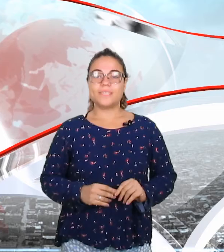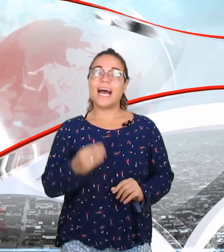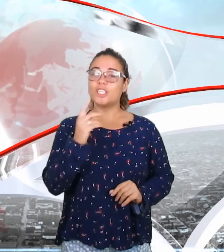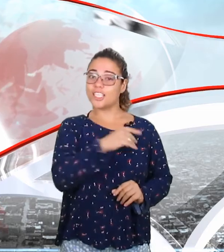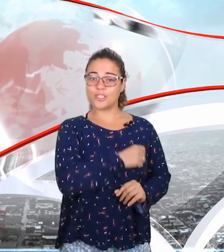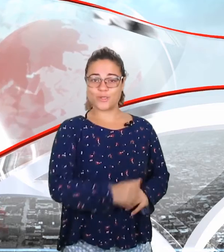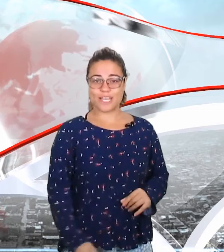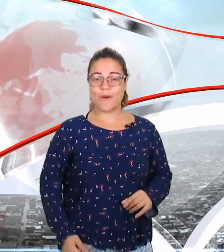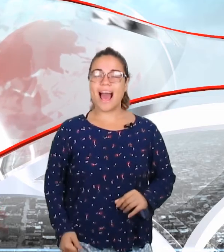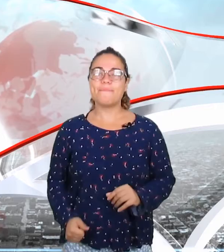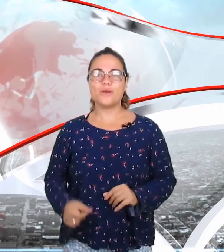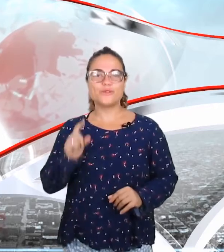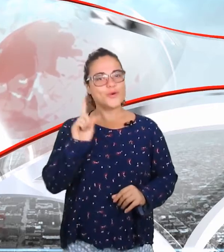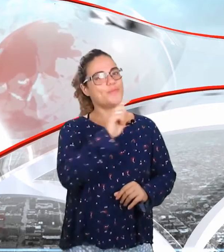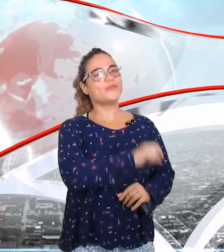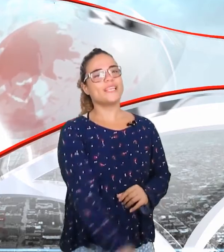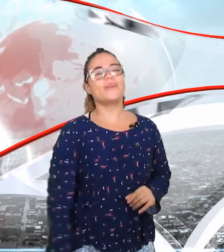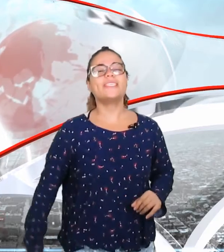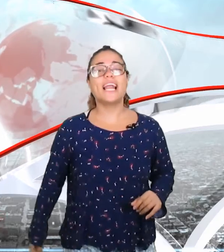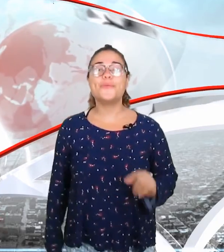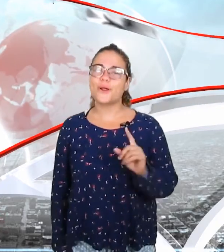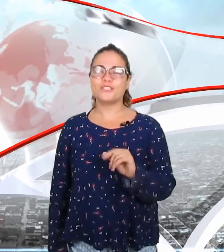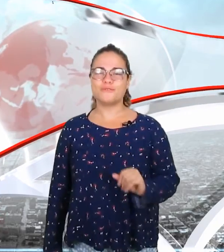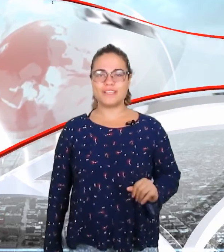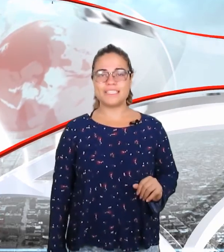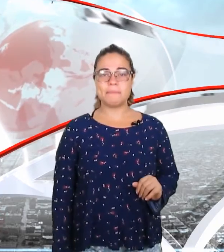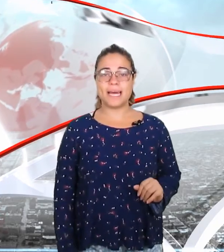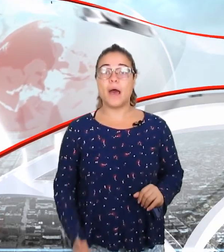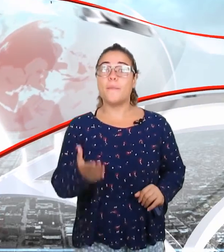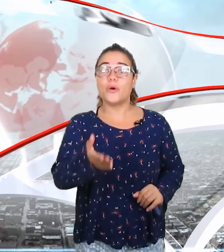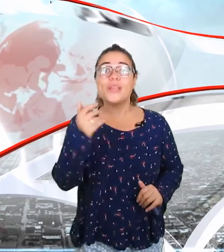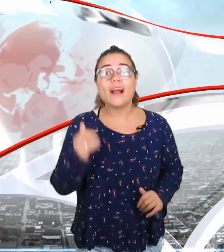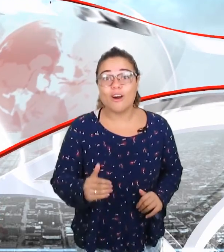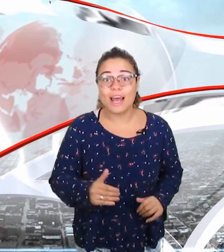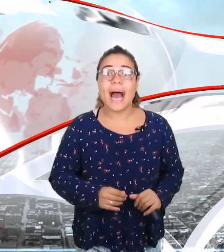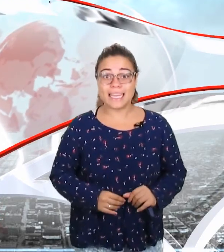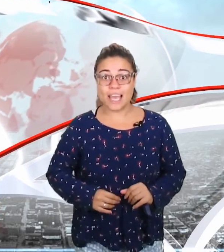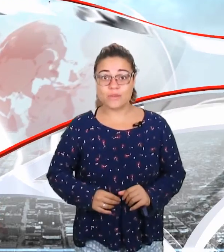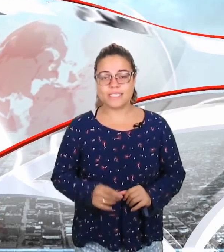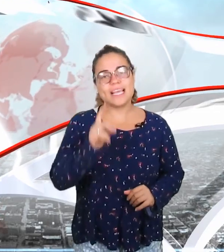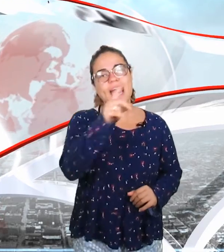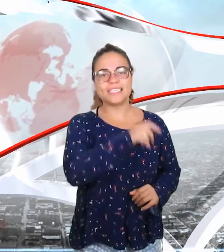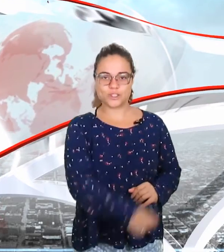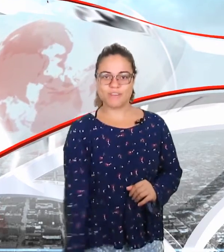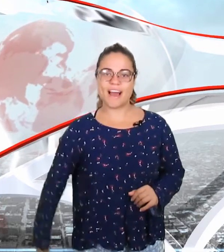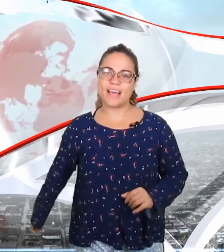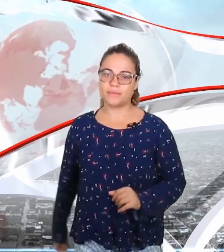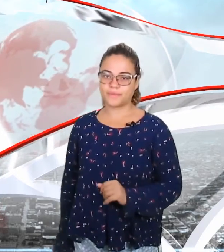A nossa excursão Amigos 1.0 será no próximo fim de semana. Procure agora a Nayudes e garanta sua vaga.